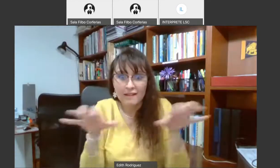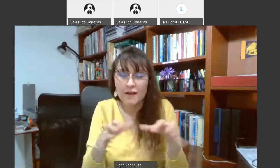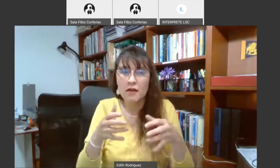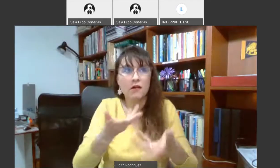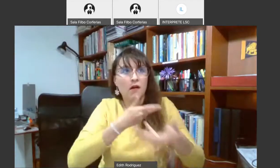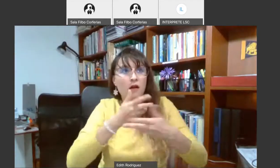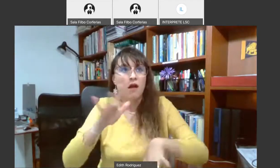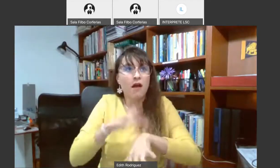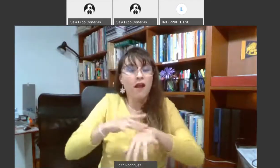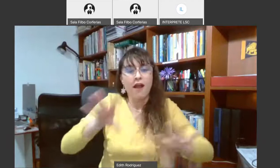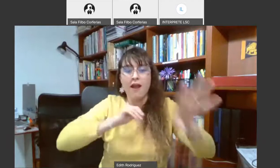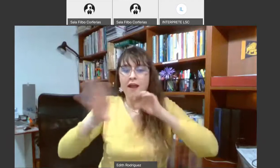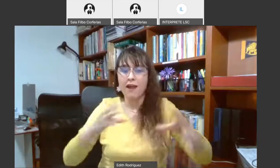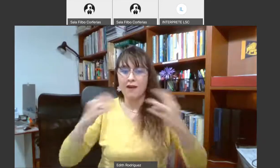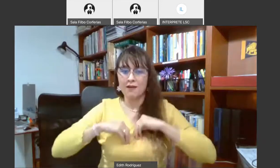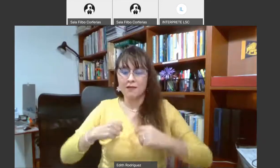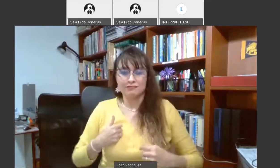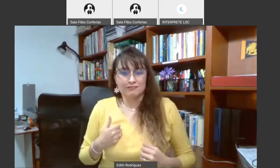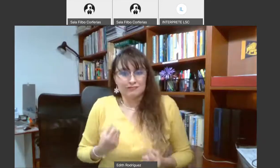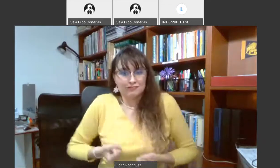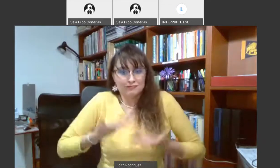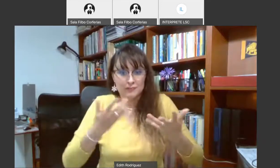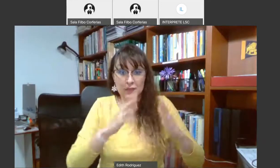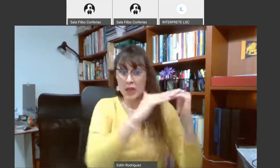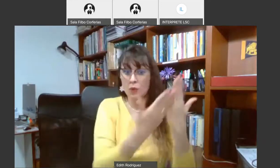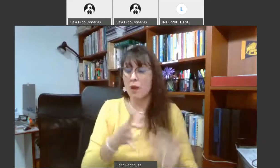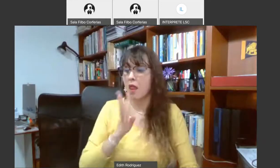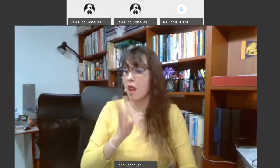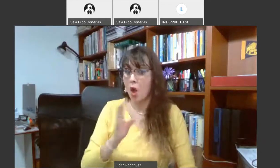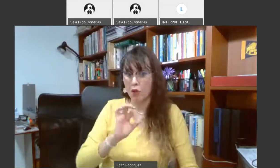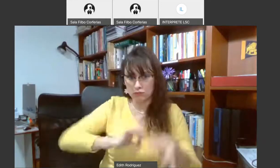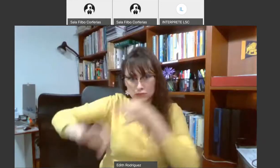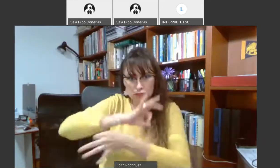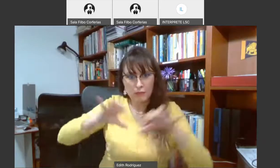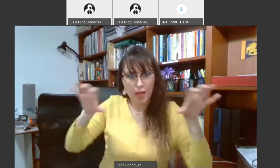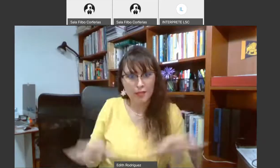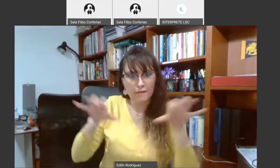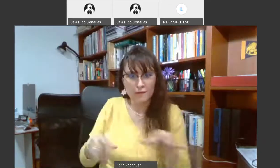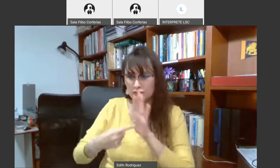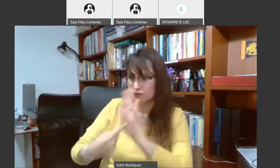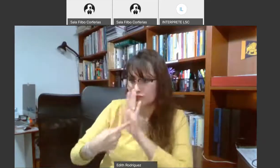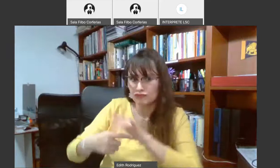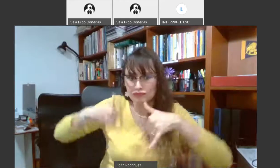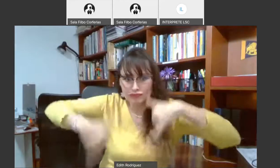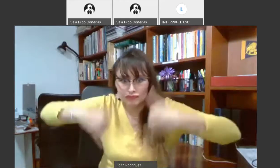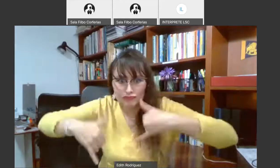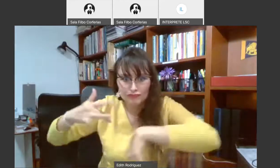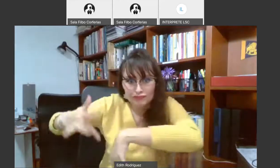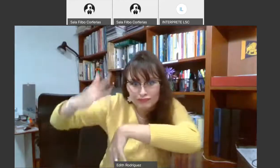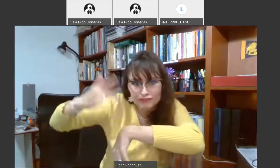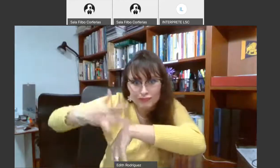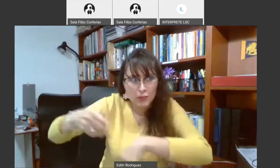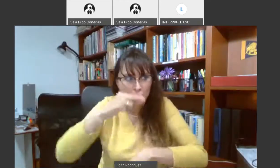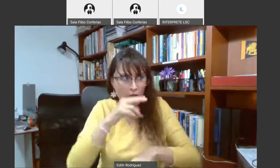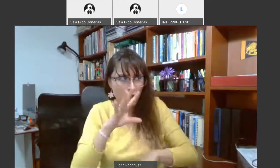bilingües. También es muy importante poderlo hacer de forma lúdica, que genere motivación y alegría en estos niños.